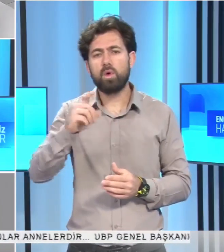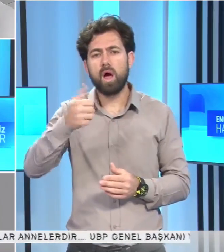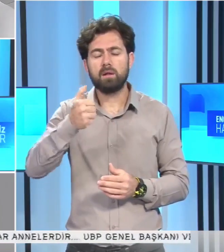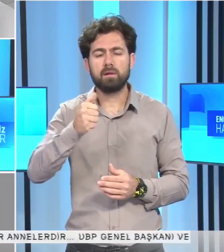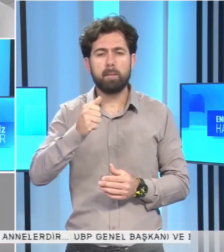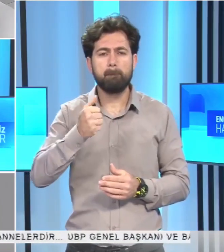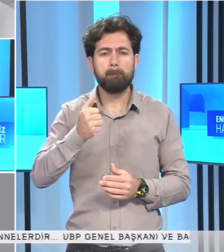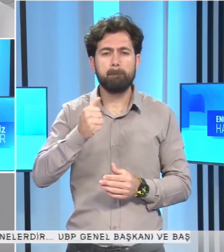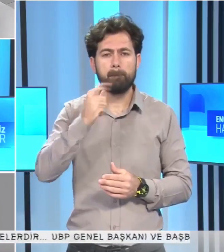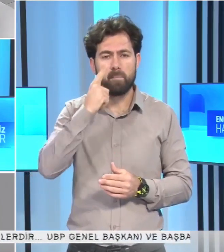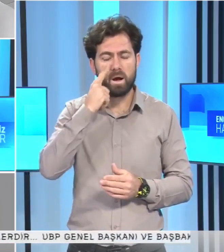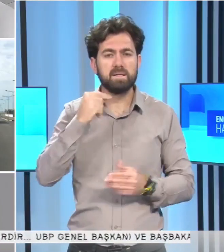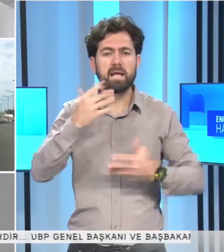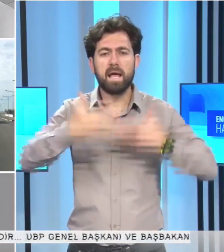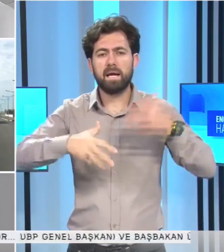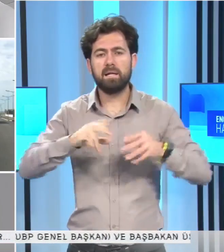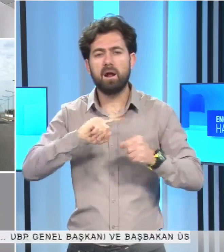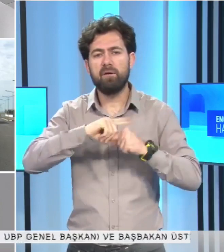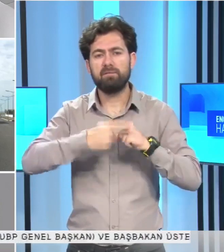10-16 Mayıs Engelliler Haftası.